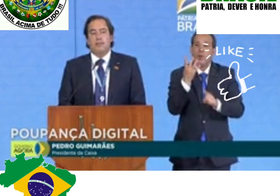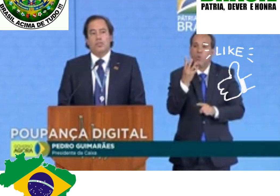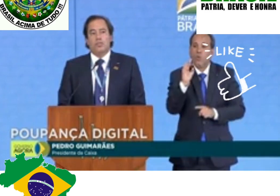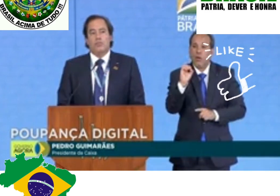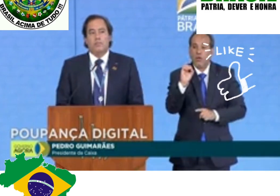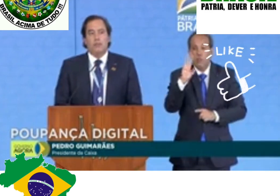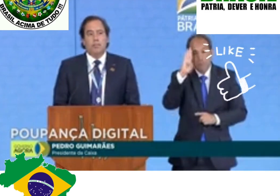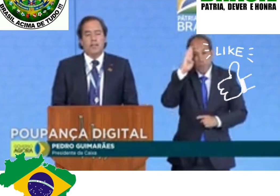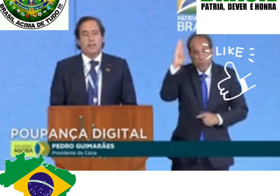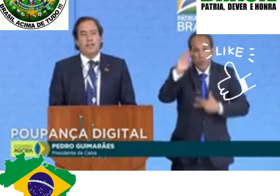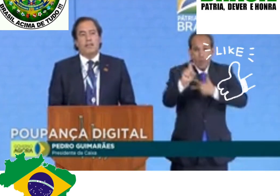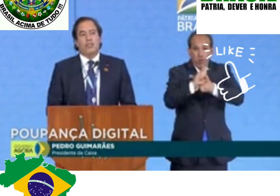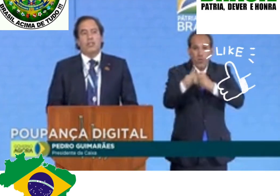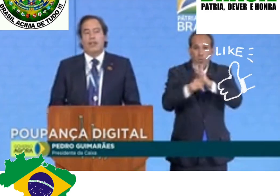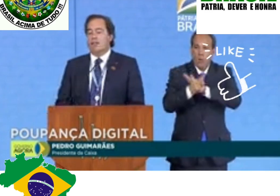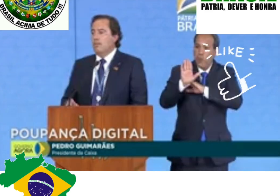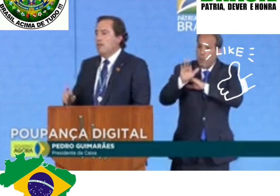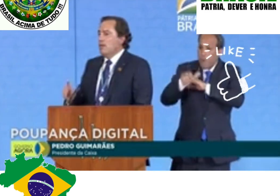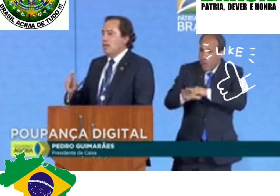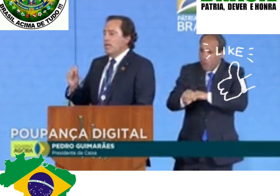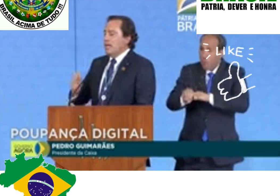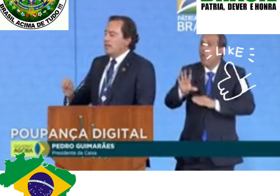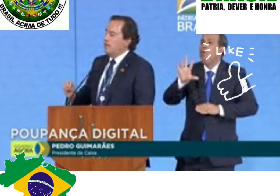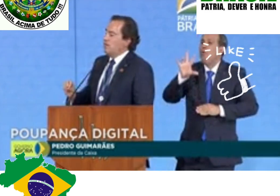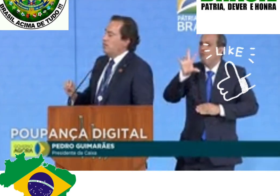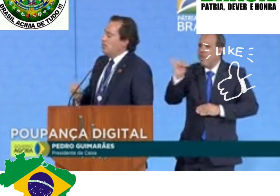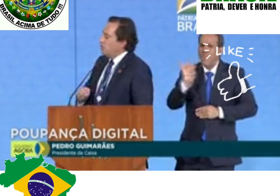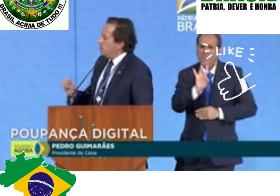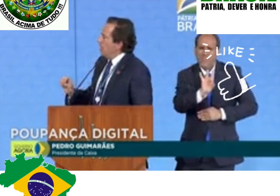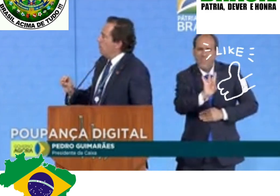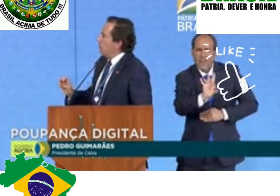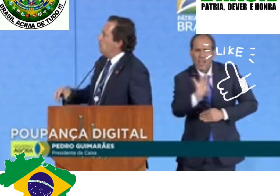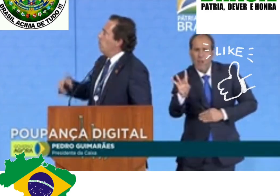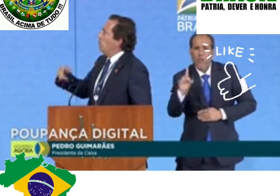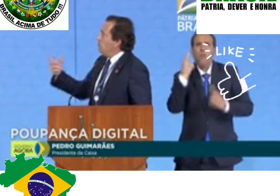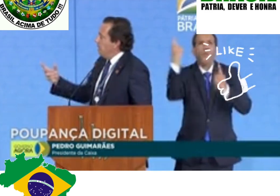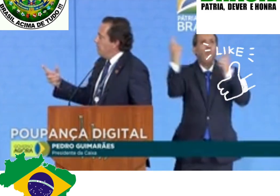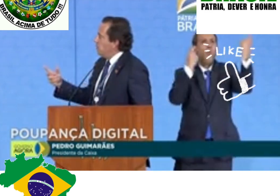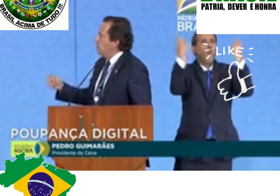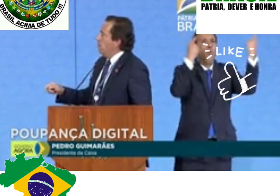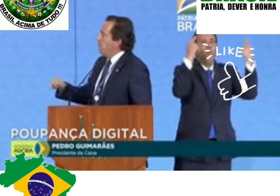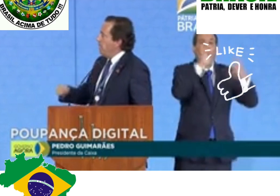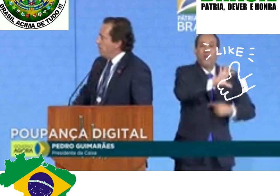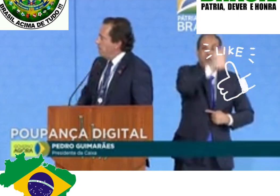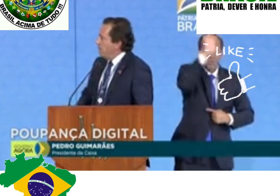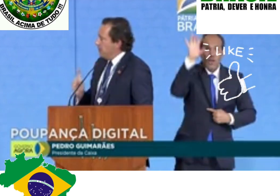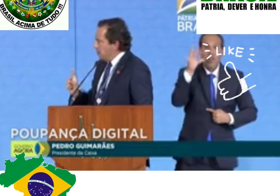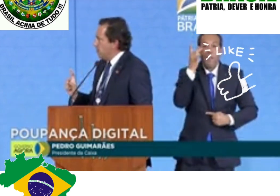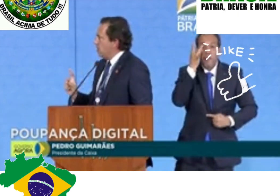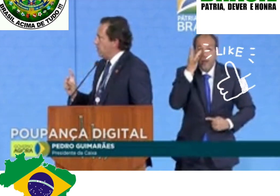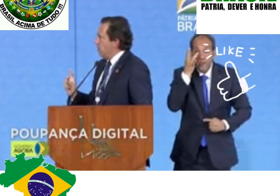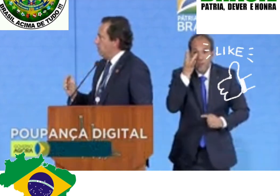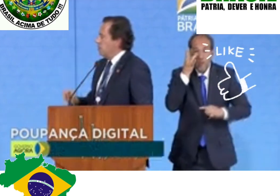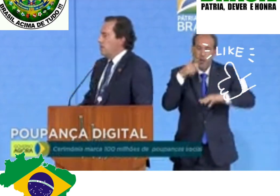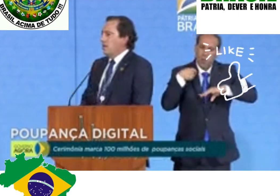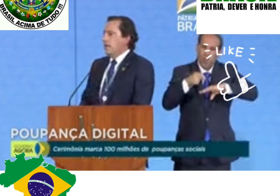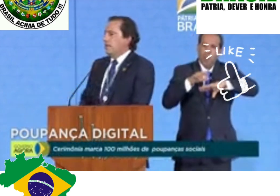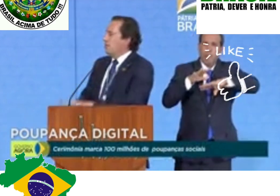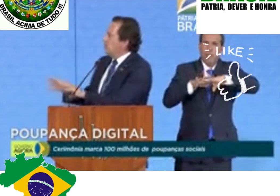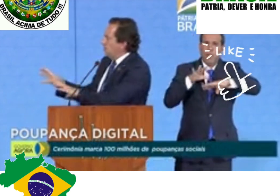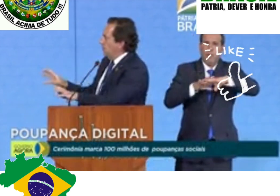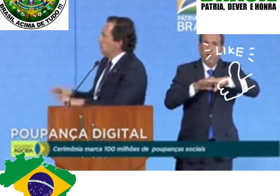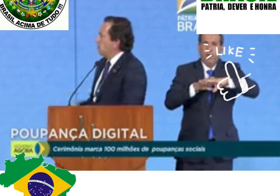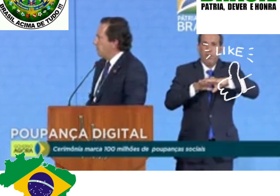principais executivos do banco, presidente, estarão cada um em um estado, em alguns e mais, para ver, matematicamente.